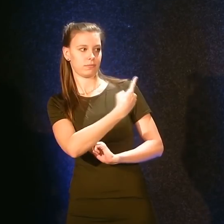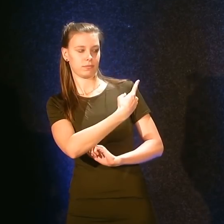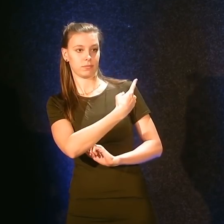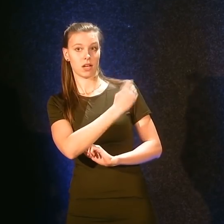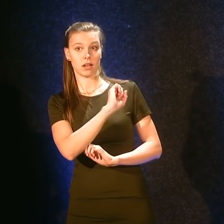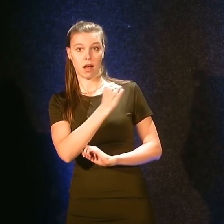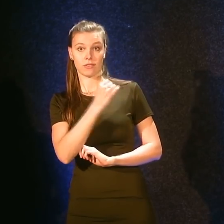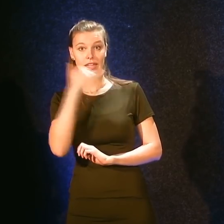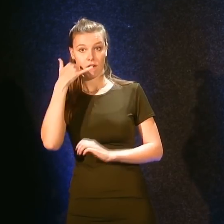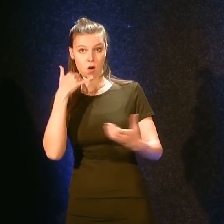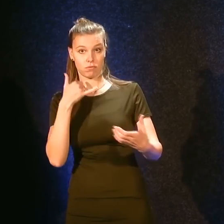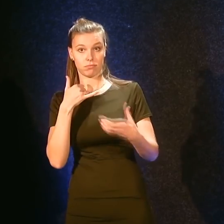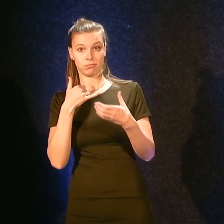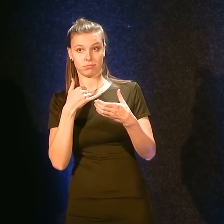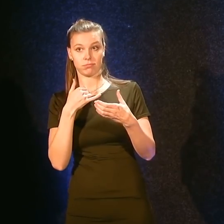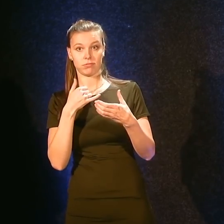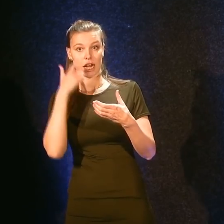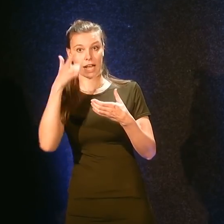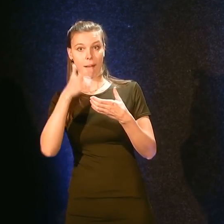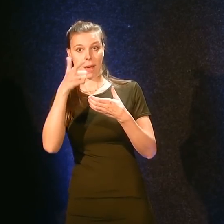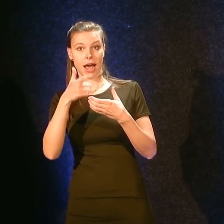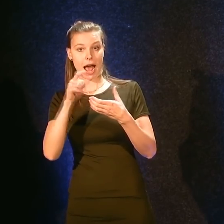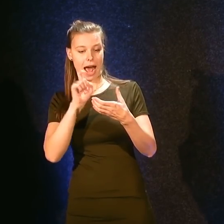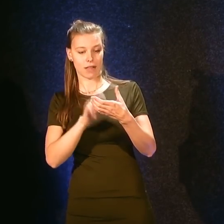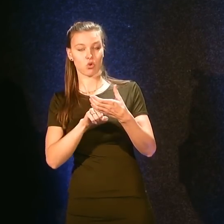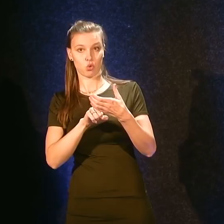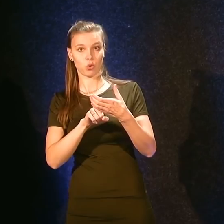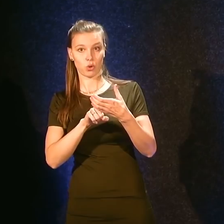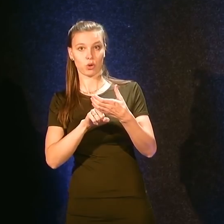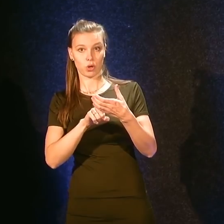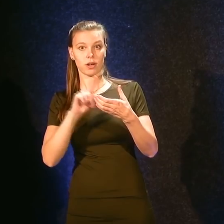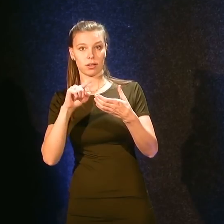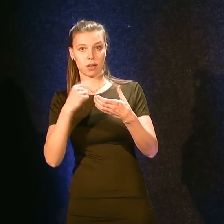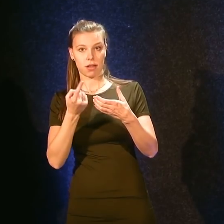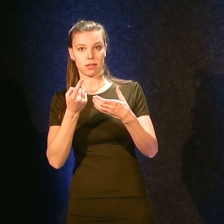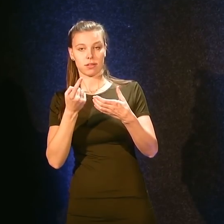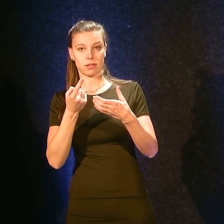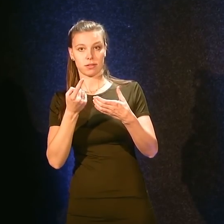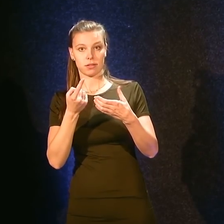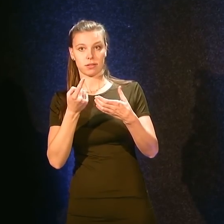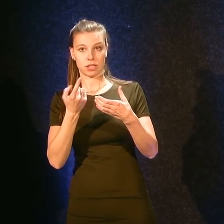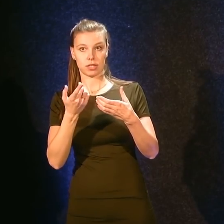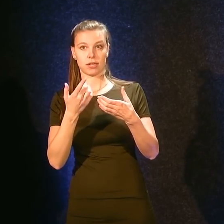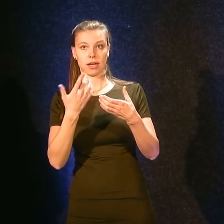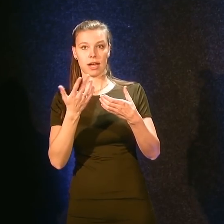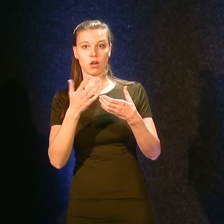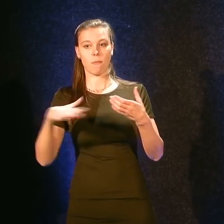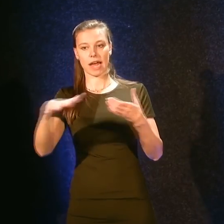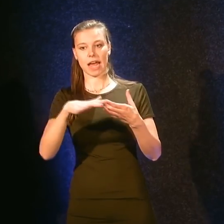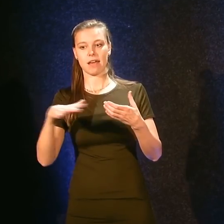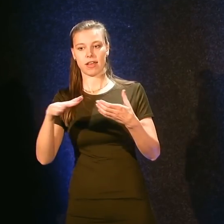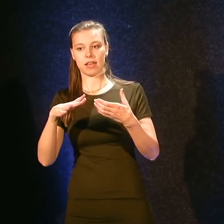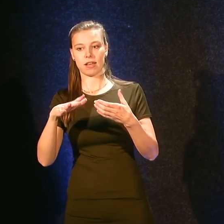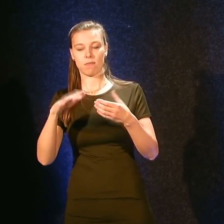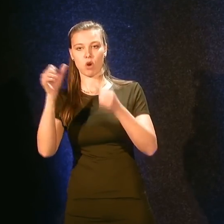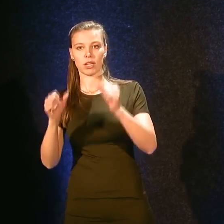je kan je telefoon pakken, de camera aanzetten en dan kom je op een omgeving van Mozaïek. En dan,